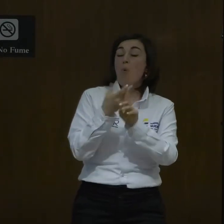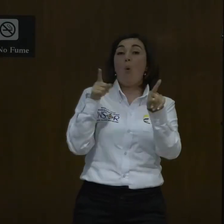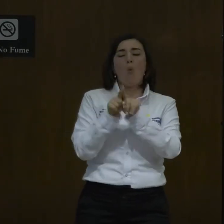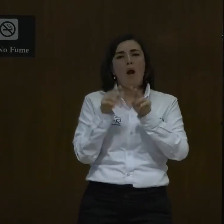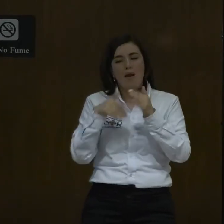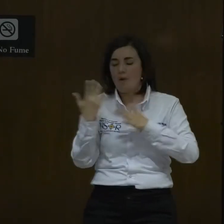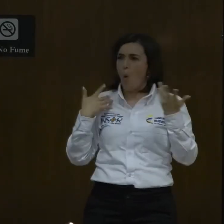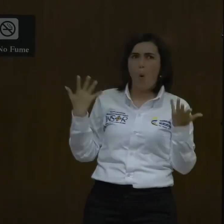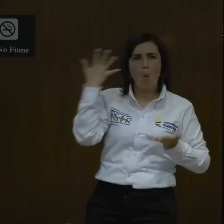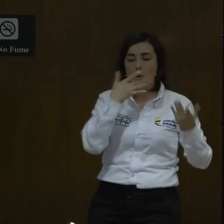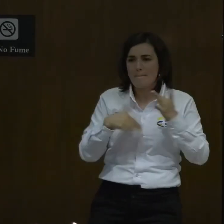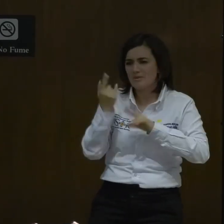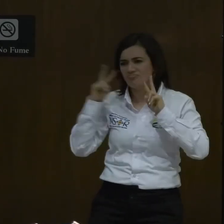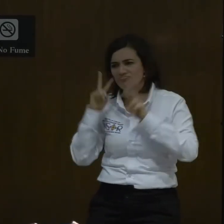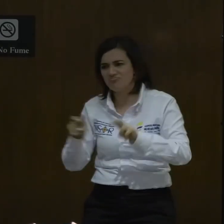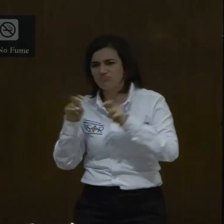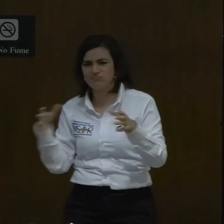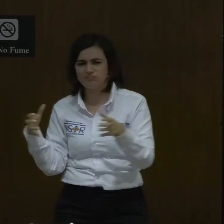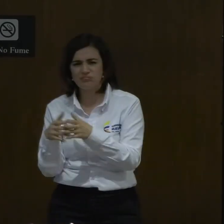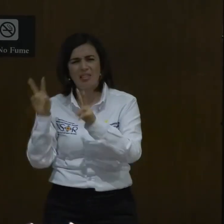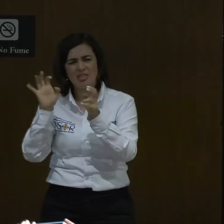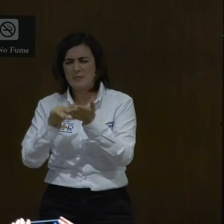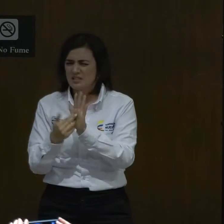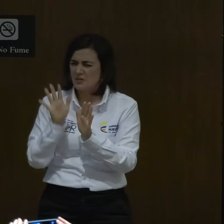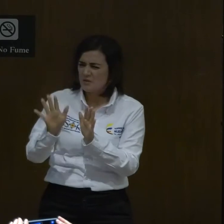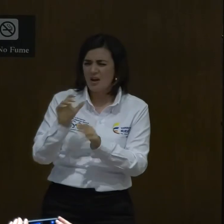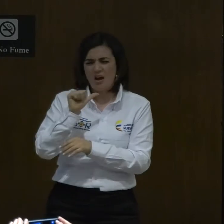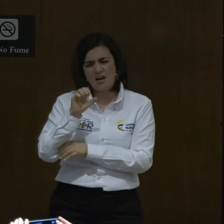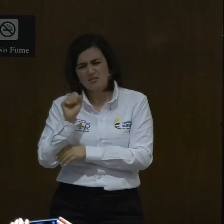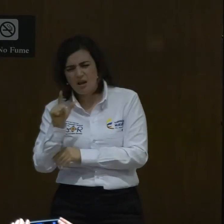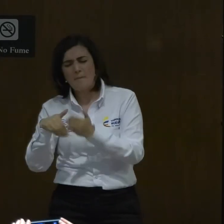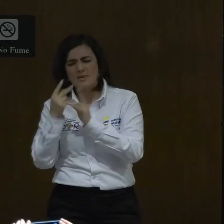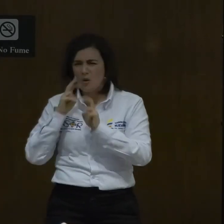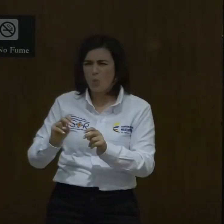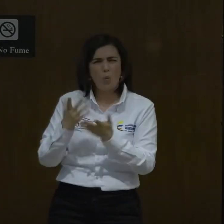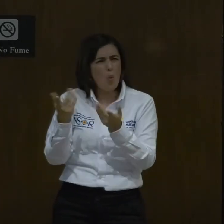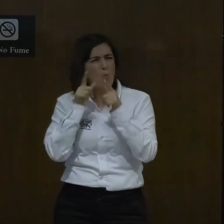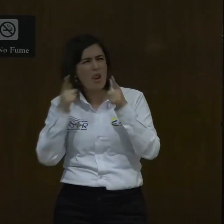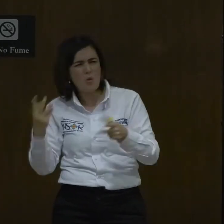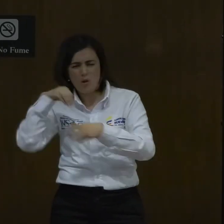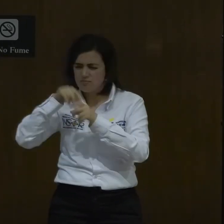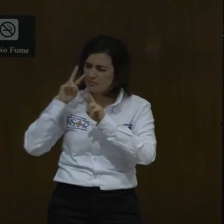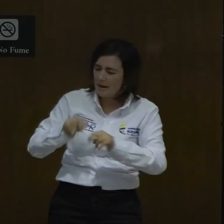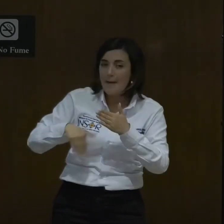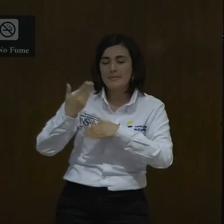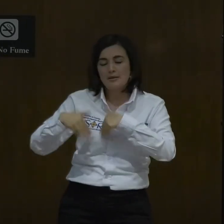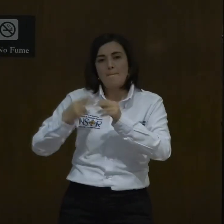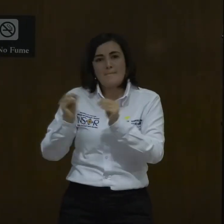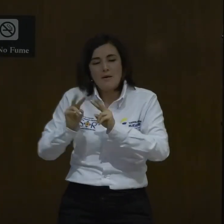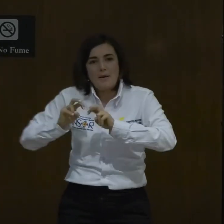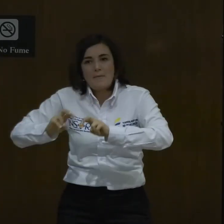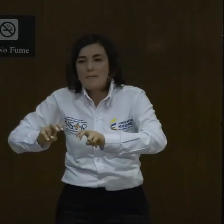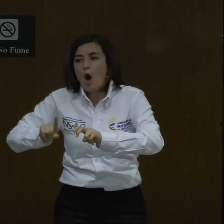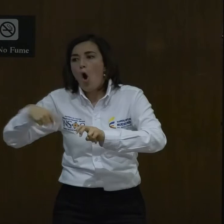investigación en el tema de la lingüística de la ASL, que también se extendió a